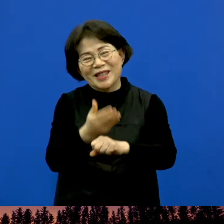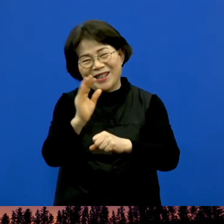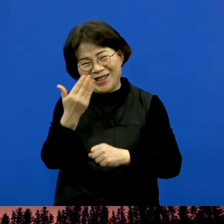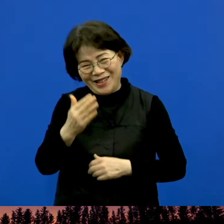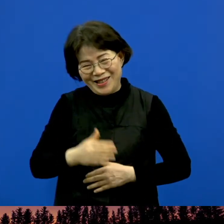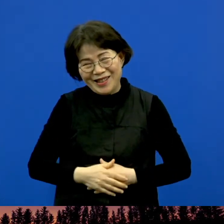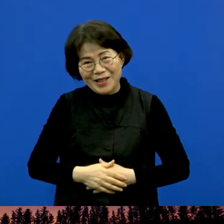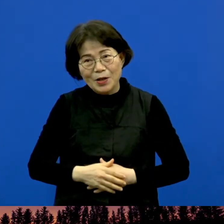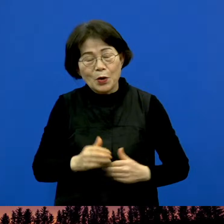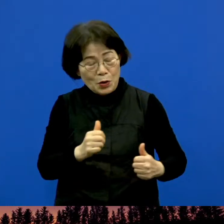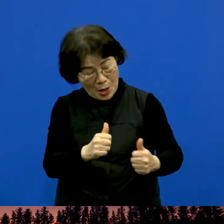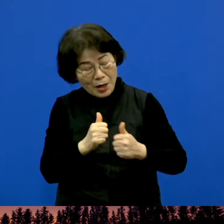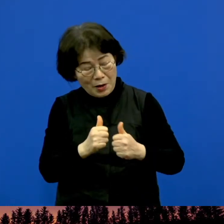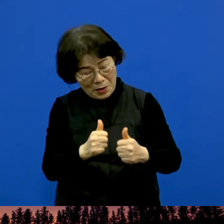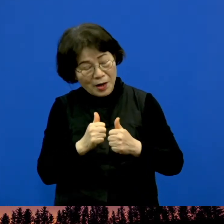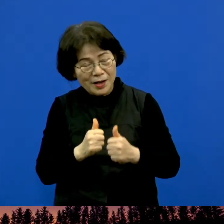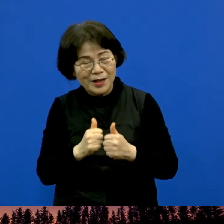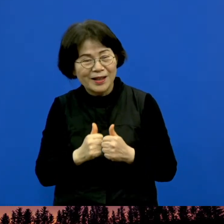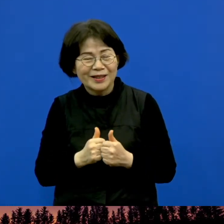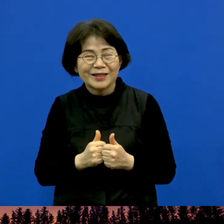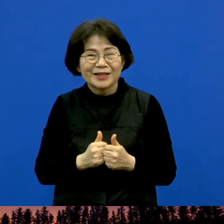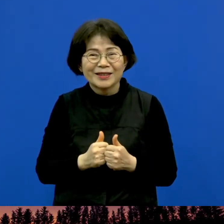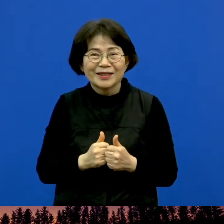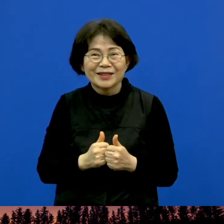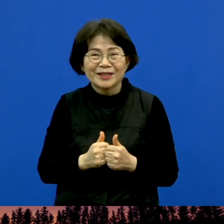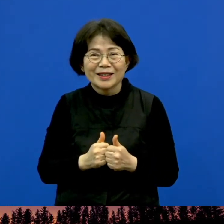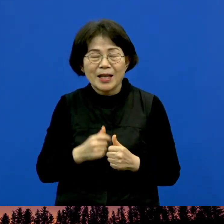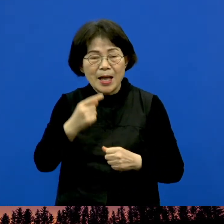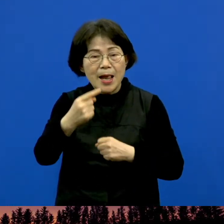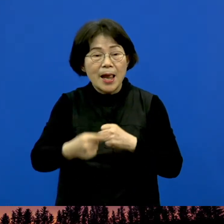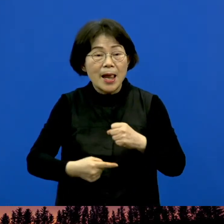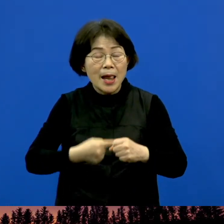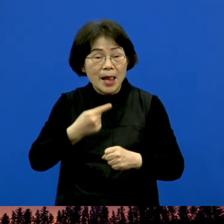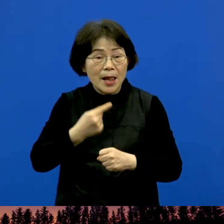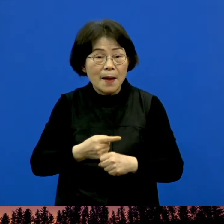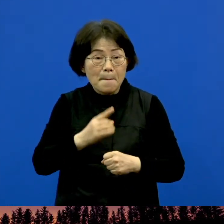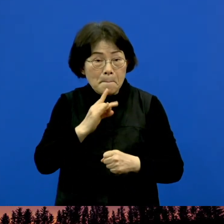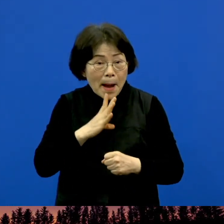따라갈게. 뭐 있나? 딱 1년은 다녀봐야 된다.